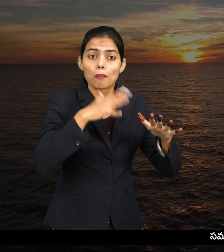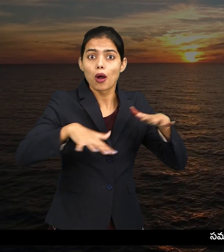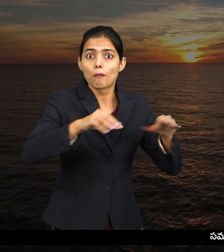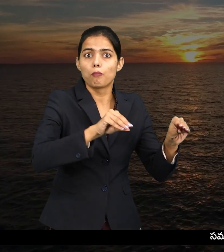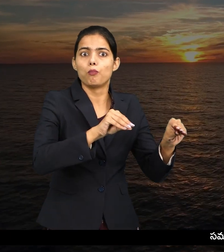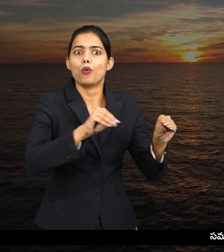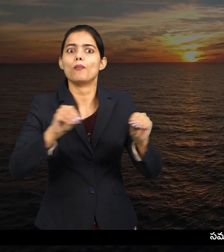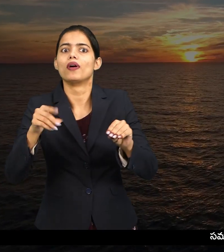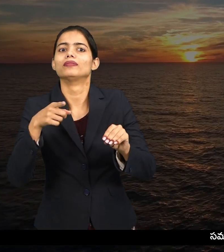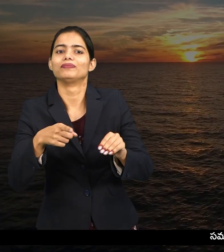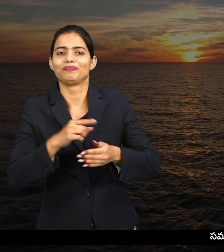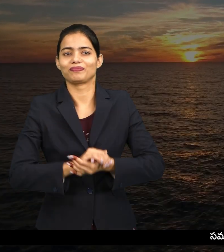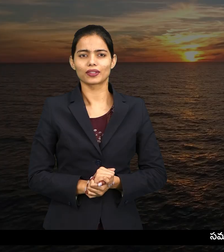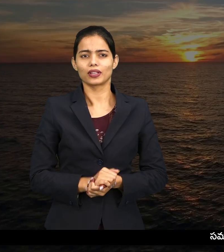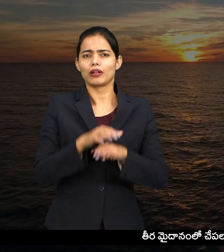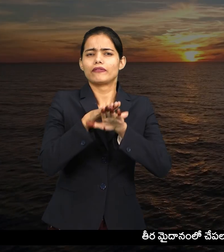కదలికలు,